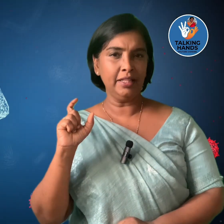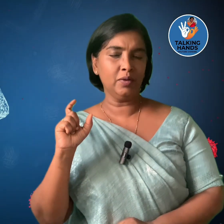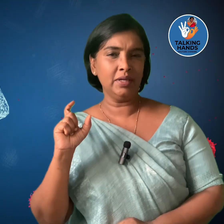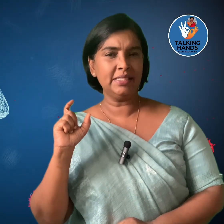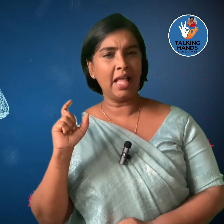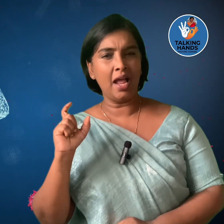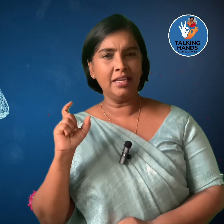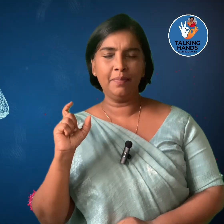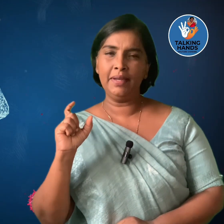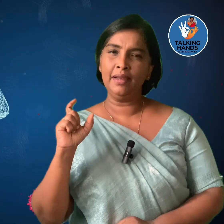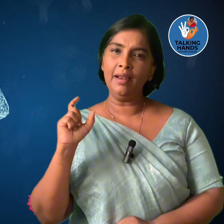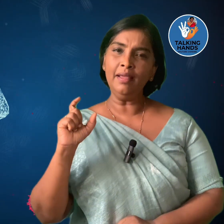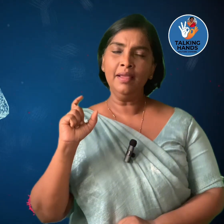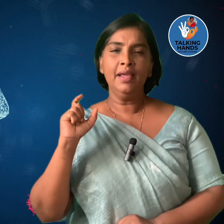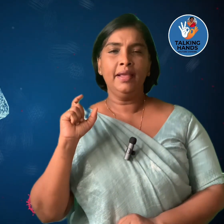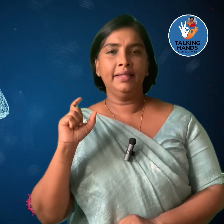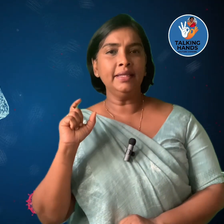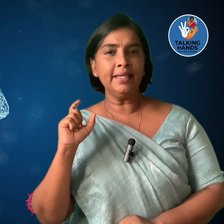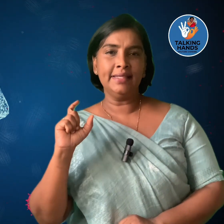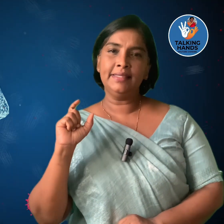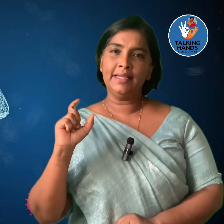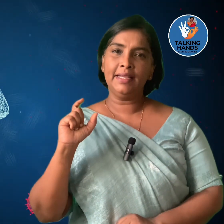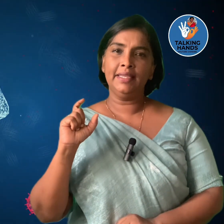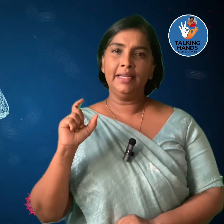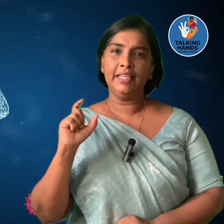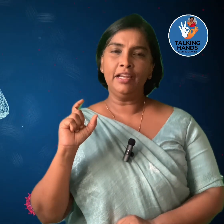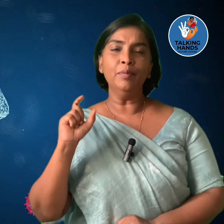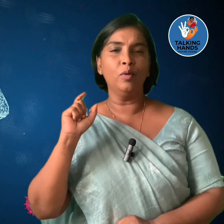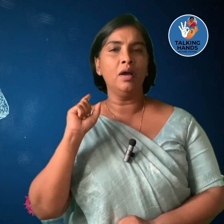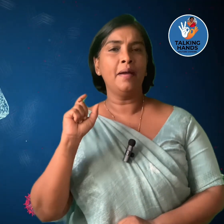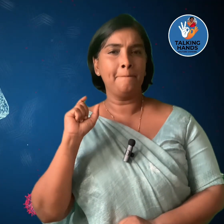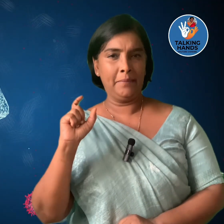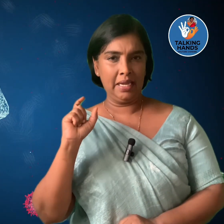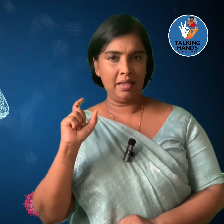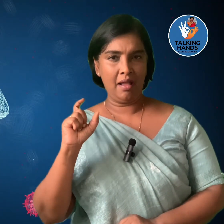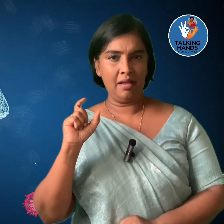එතකොට ස්ථානය පෙන්නලා එතන කැන්සර් එකක් කියලා කියන්න පුළුවන්.